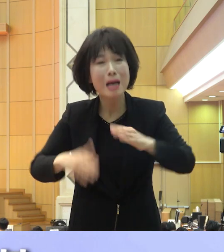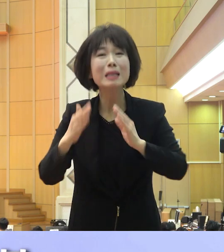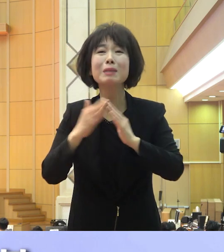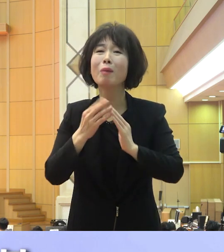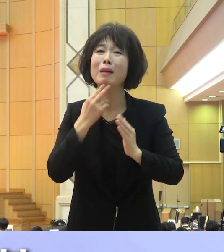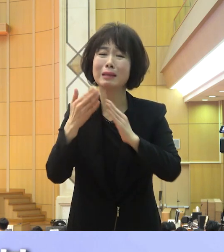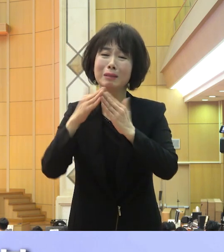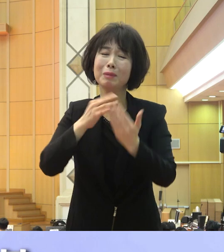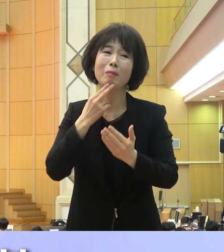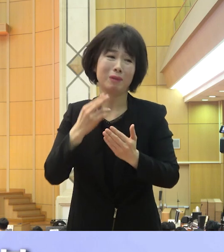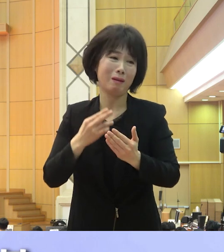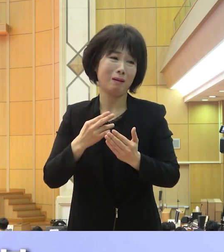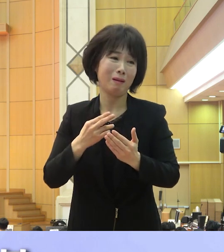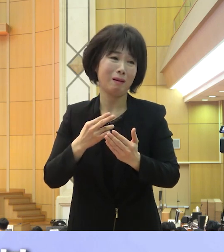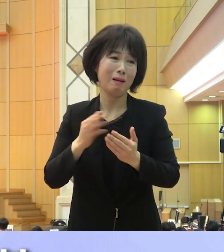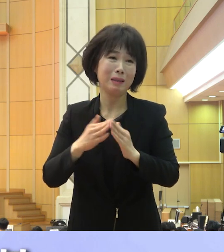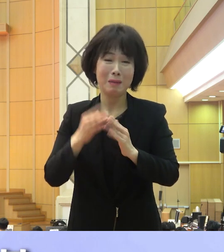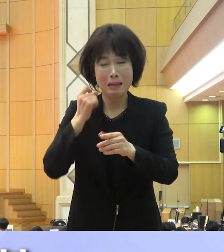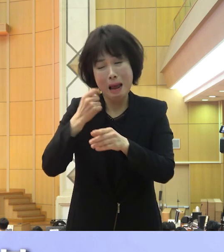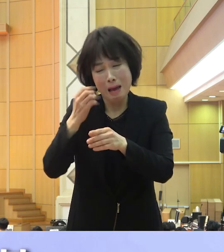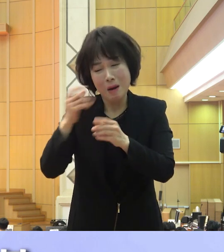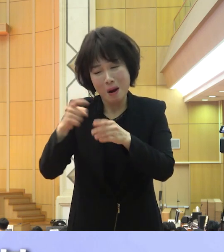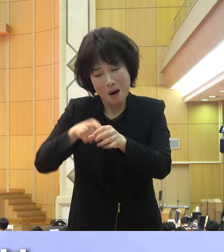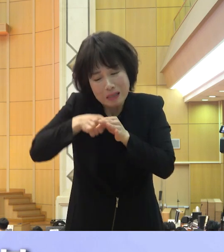살았던 사람인데 지금은 아파트가 있고